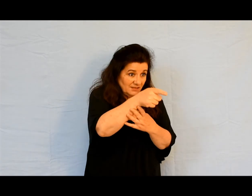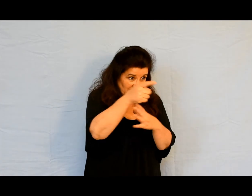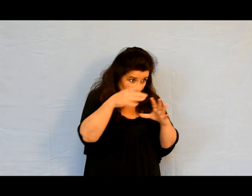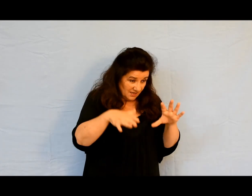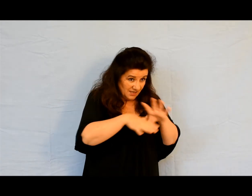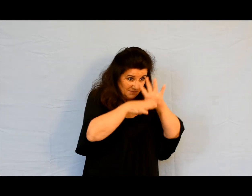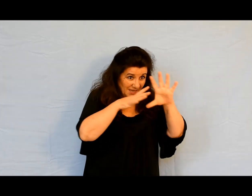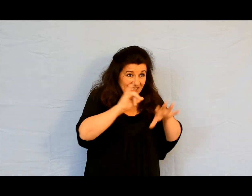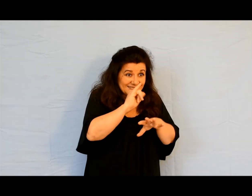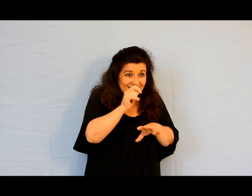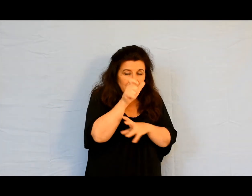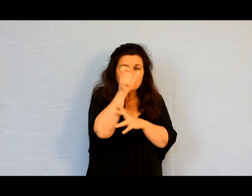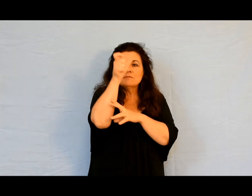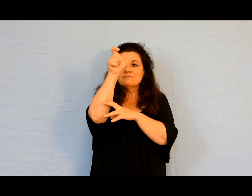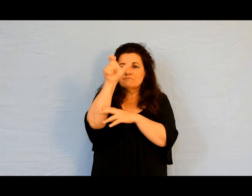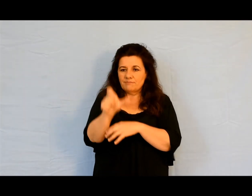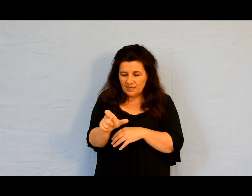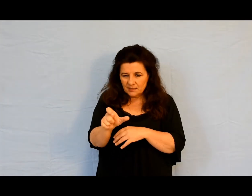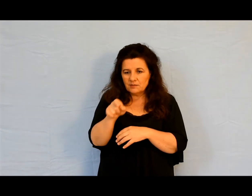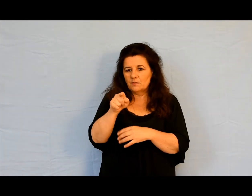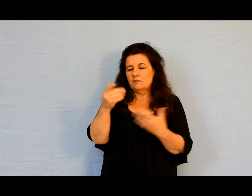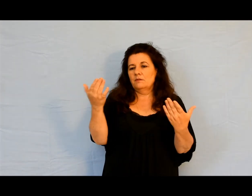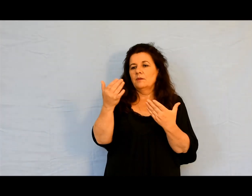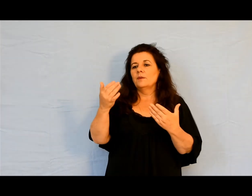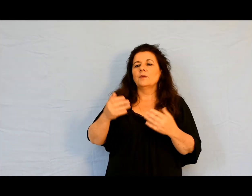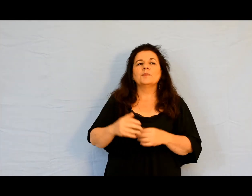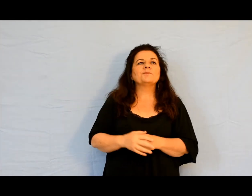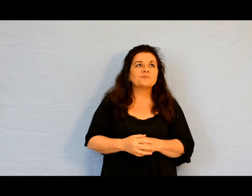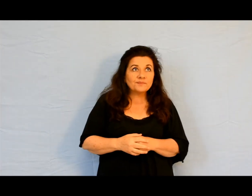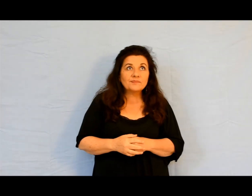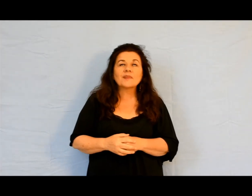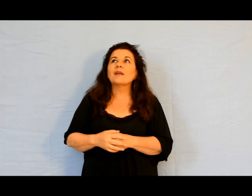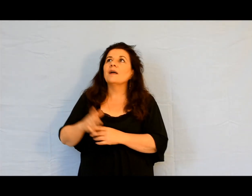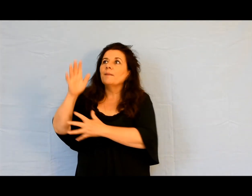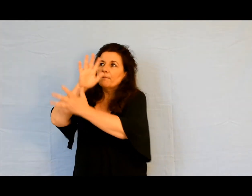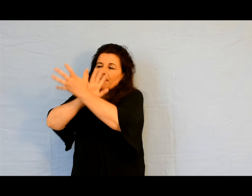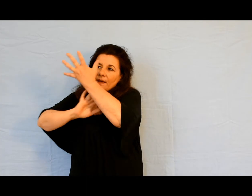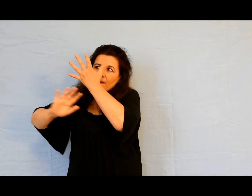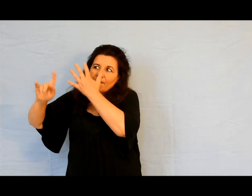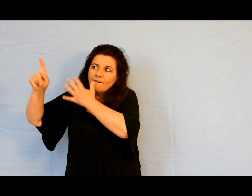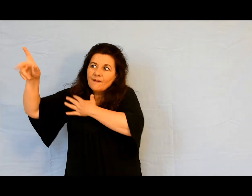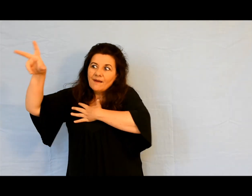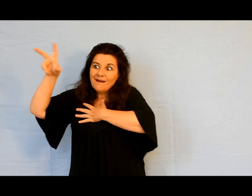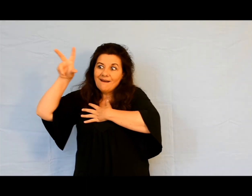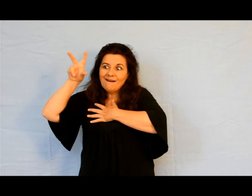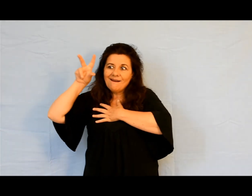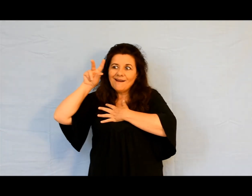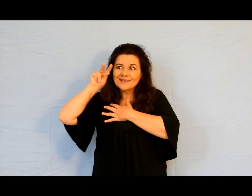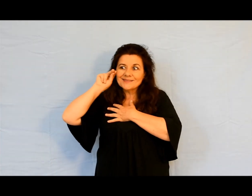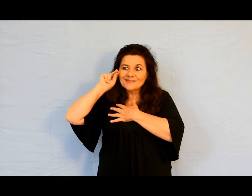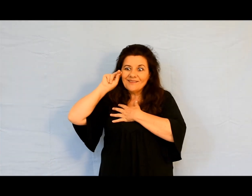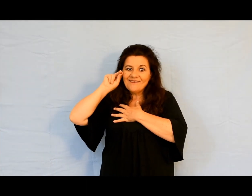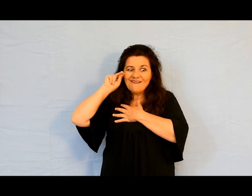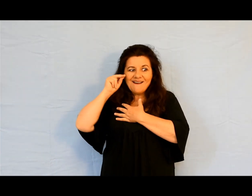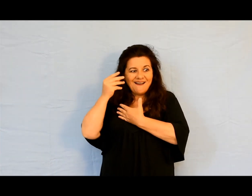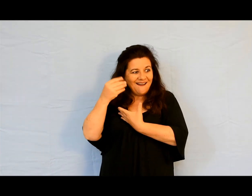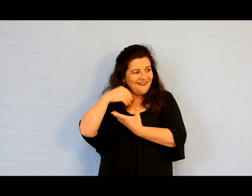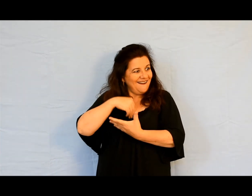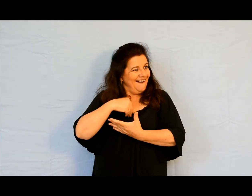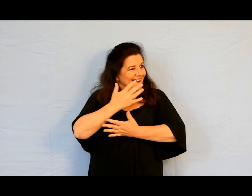c'est celui qui entend la parole et la reçoit aussitôt avec joie. Mais il n'a pas